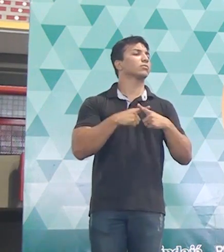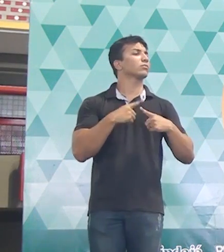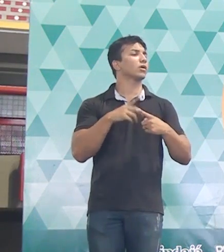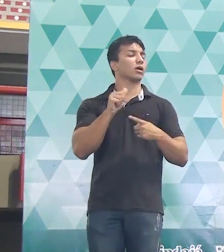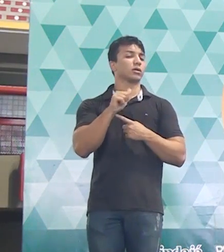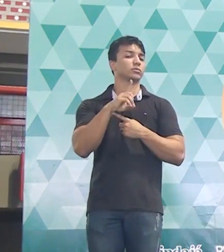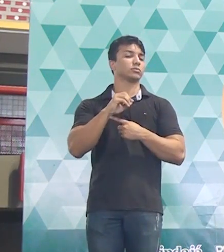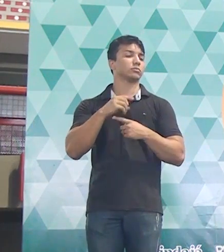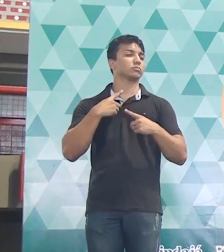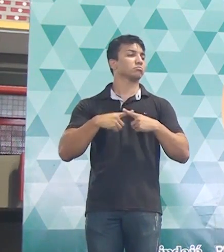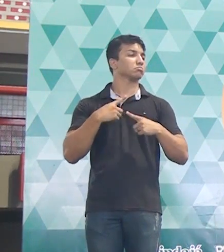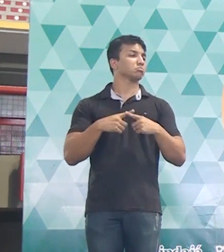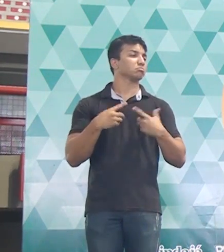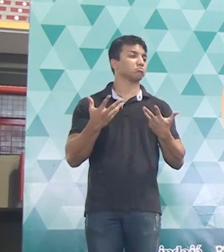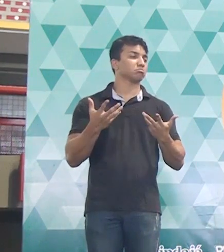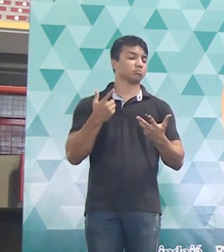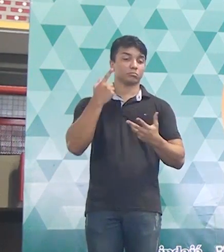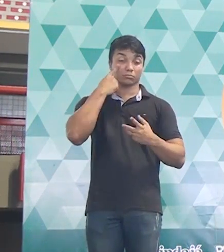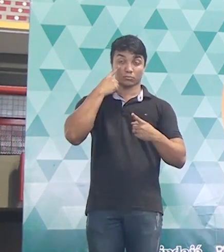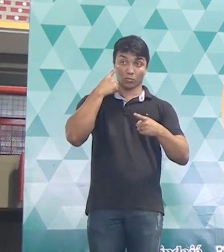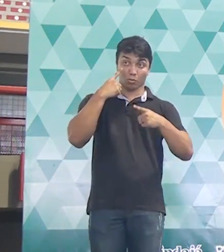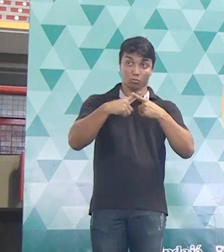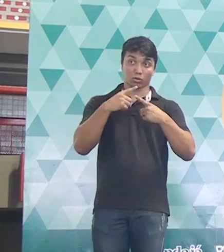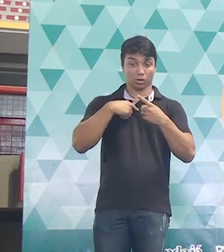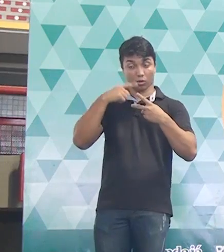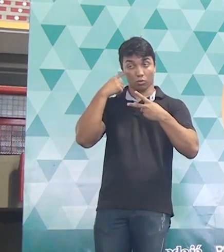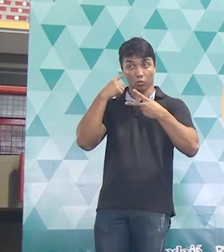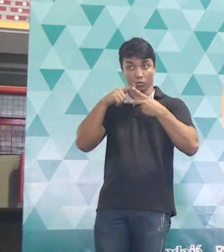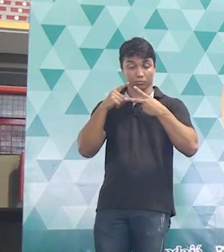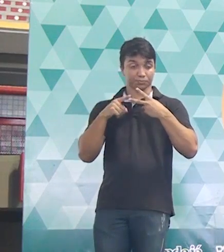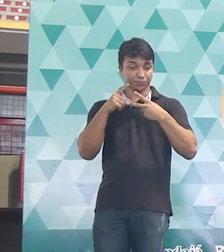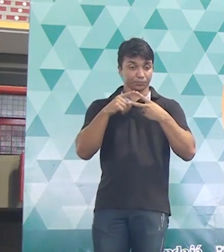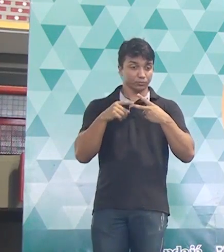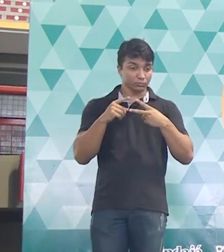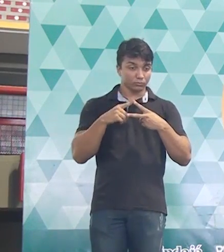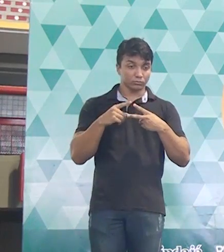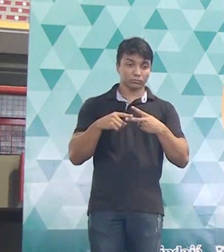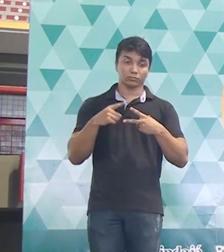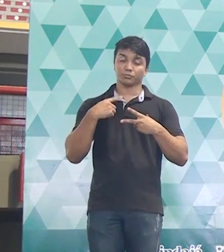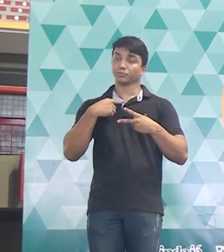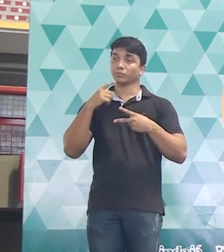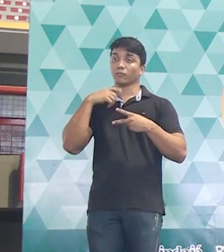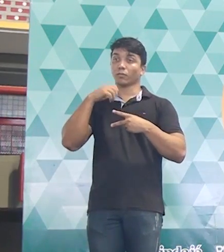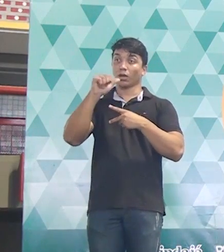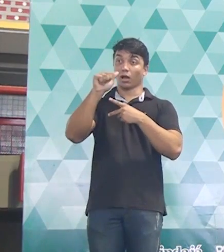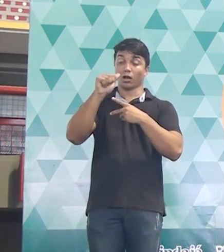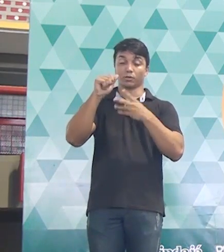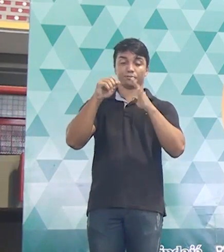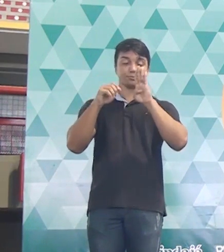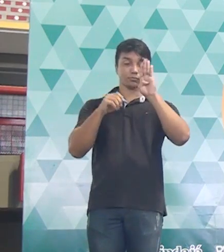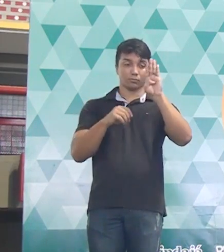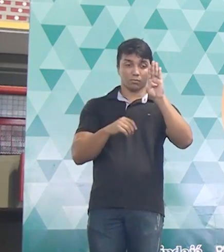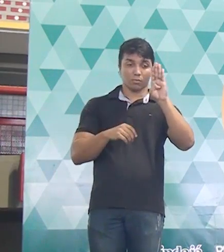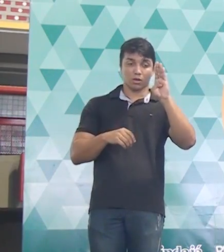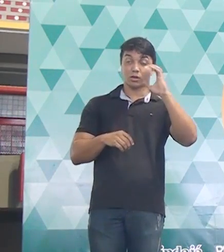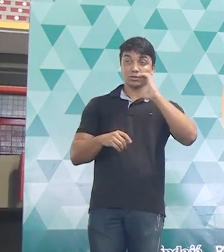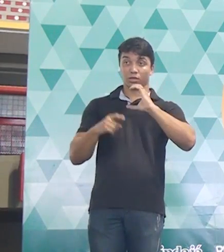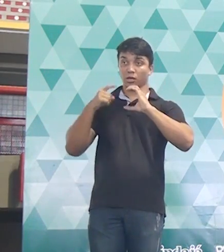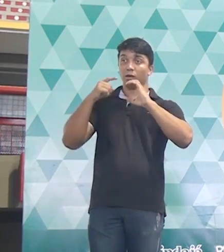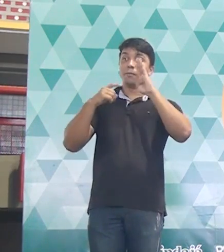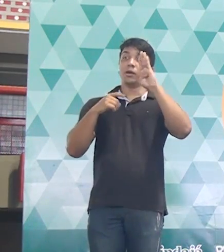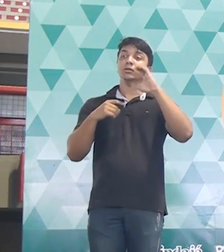ácida, pessoal? Porque tem 2 opções, ó. Tem ácida na letra B e tem ácida na letra